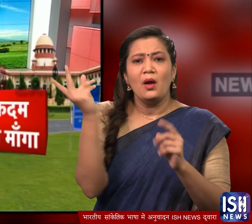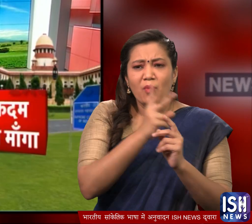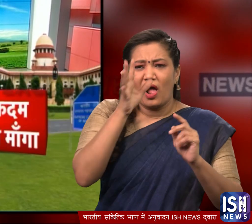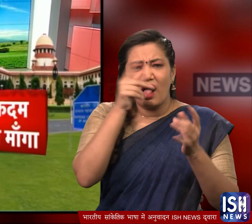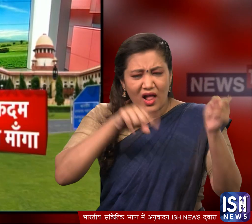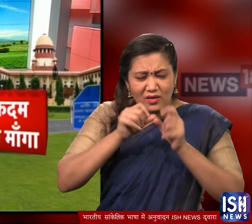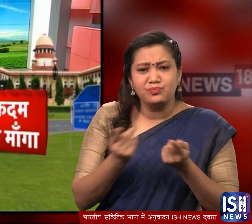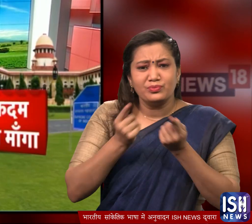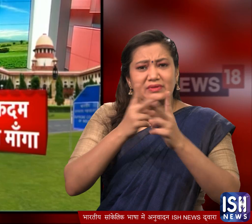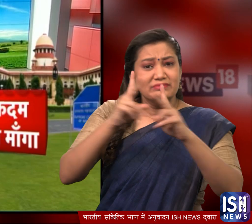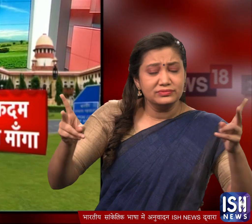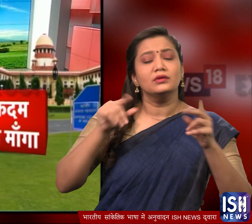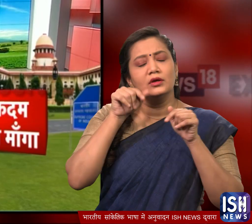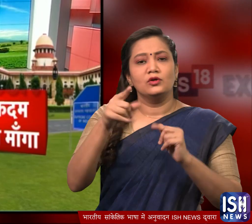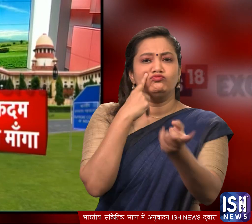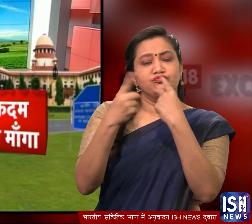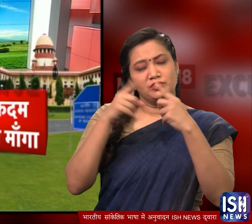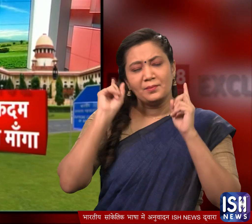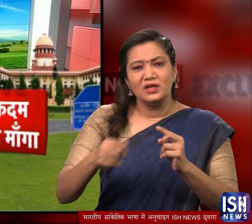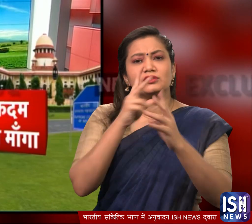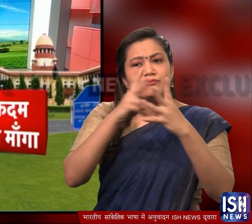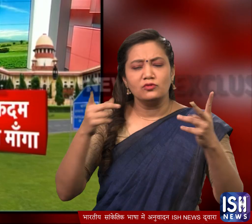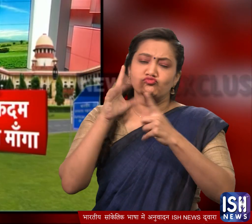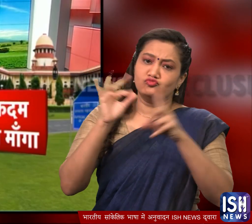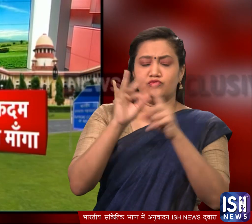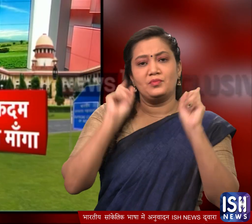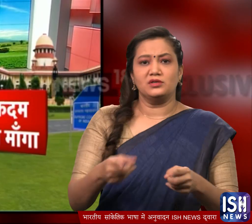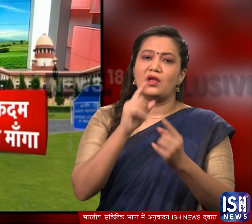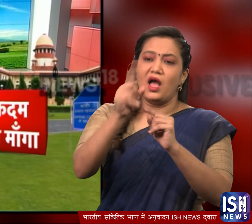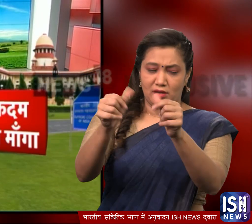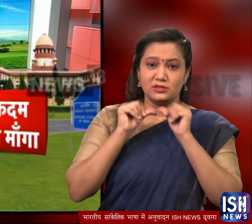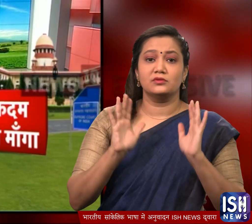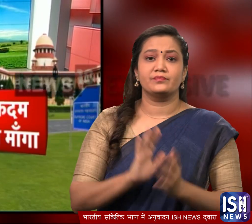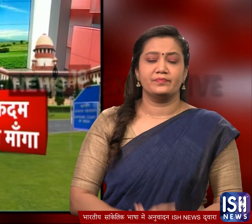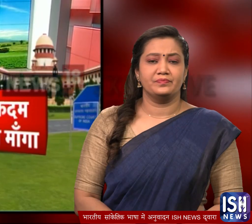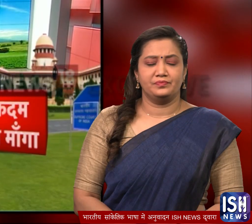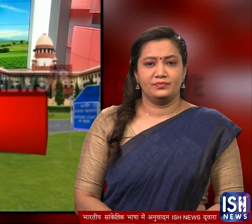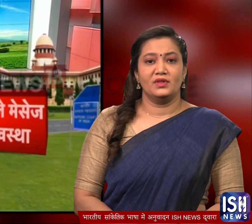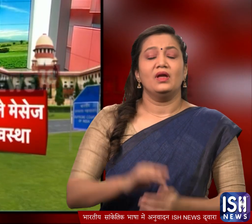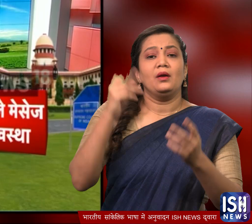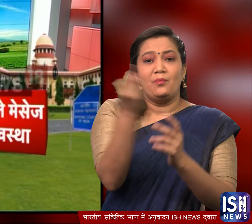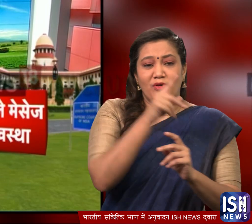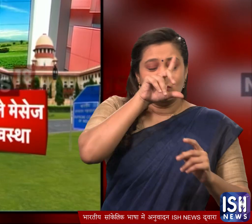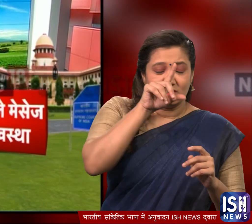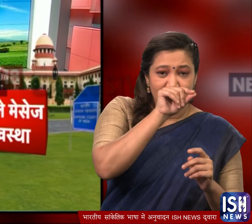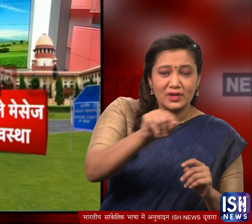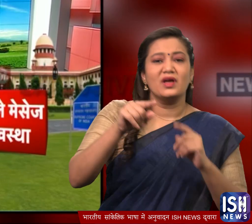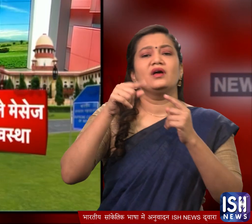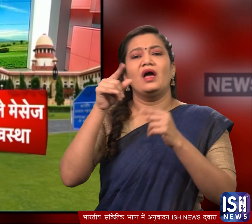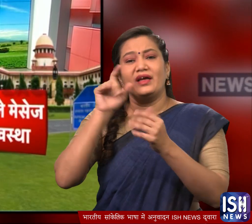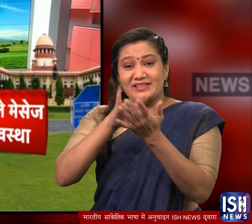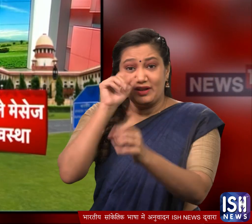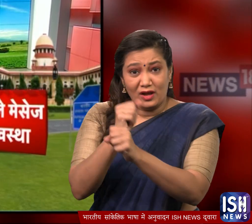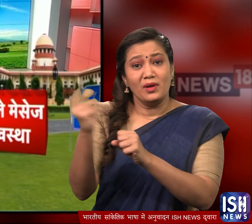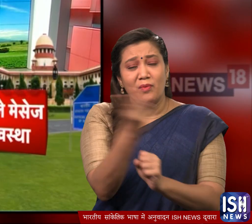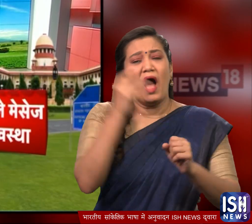से फेक न्यूज़ और नफरत फैलाने वाले मैसेज की जांच के लिए जरूरी कदम उठाने पर जवाब मांगा। कोर्ट ने ट्विटर और केंद्र से कोई ऐसी